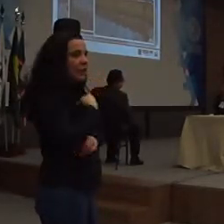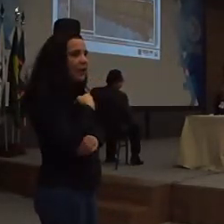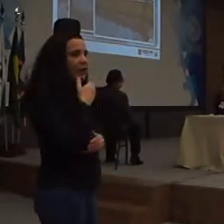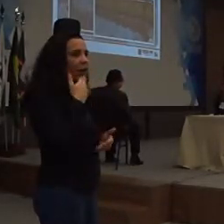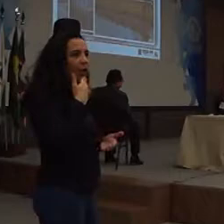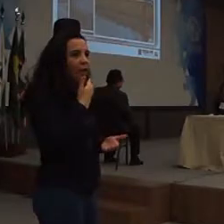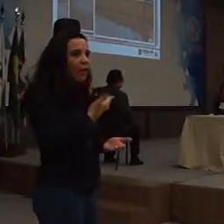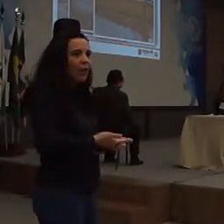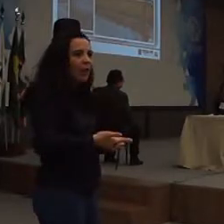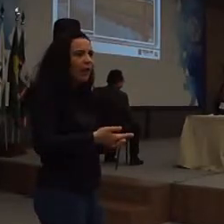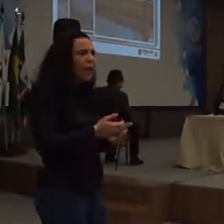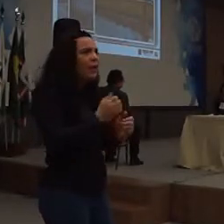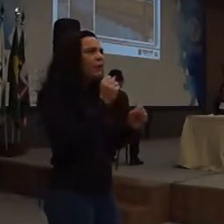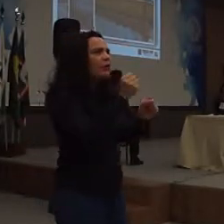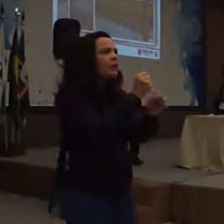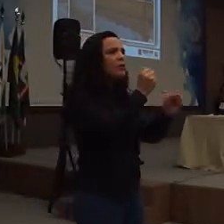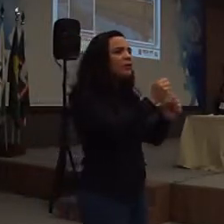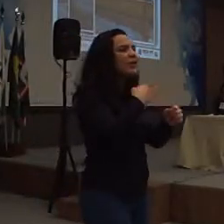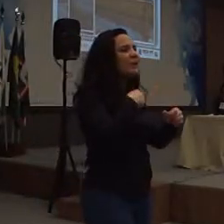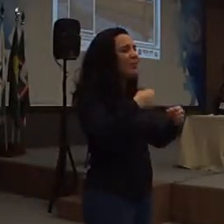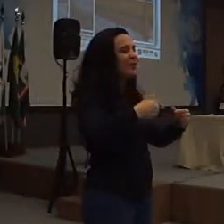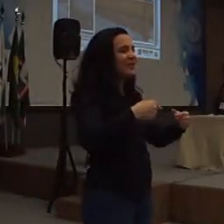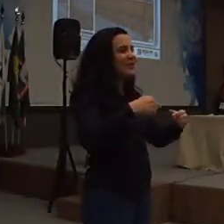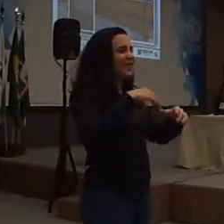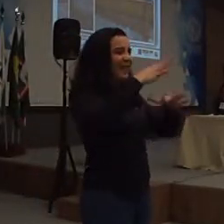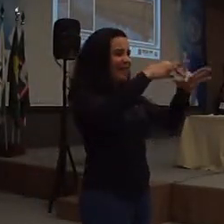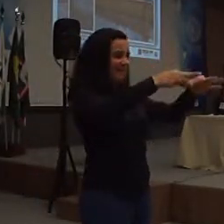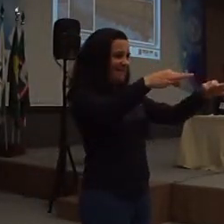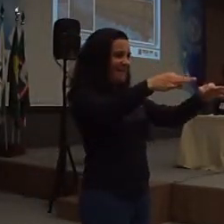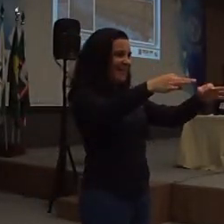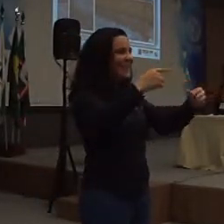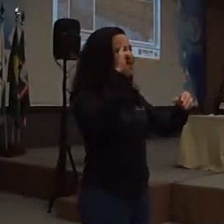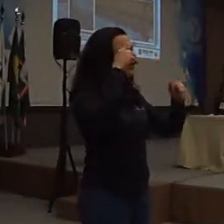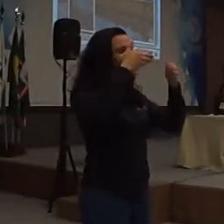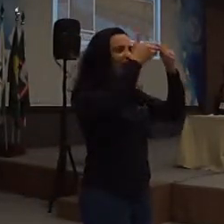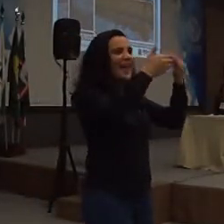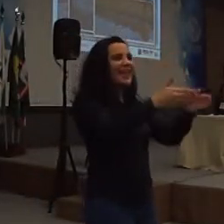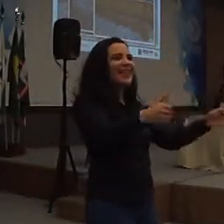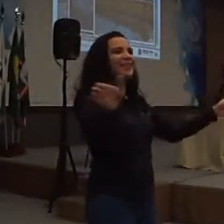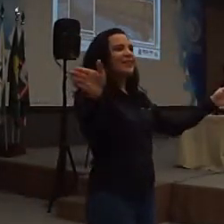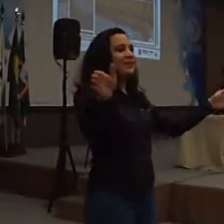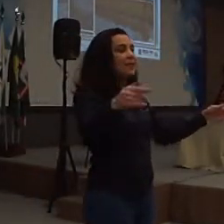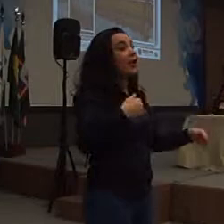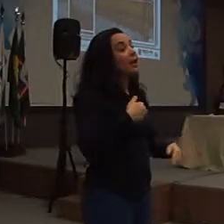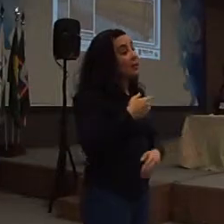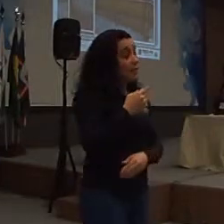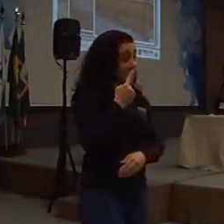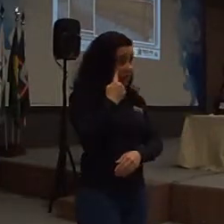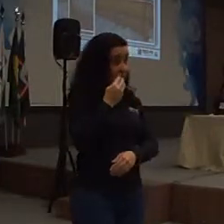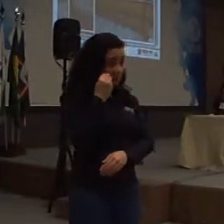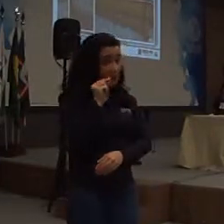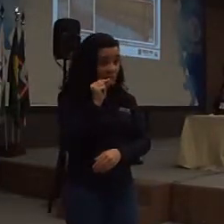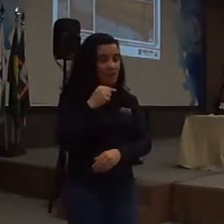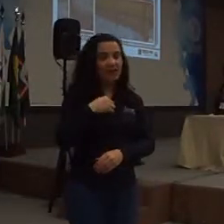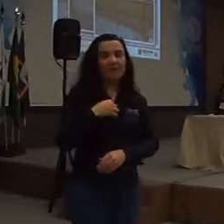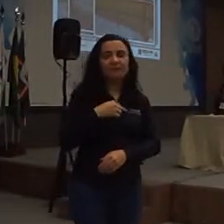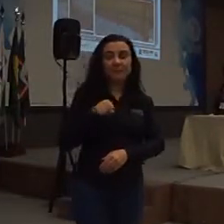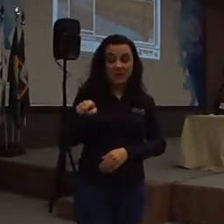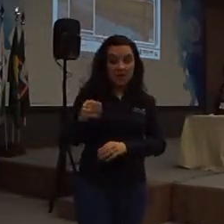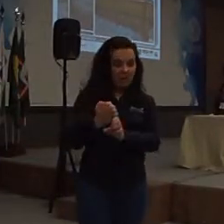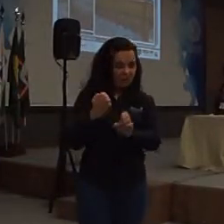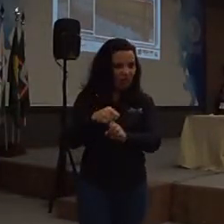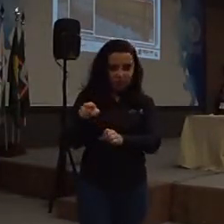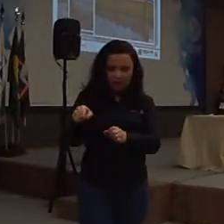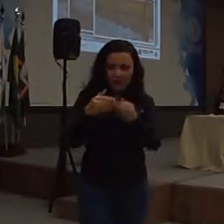no final da obra, de inauguração, levar uma cadeira de rodas, falei que agora desce. E depois sobe. E nós esperamos aqui